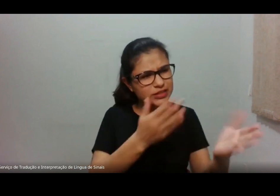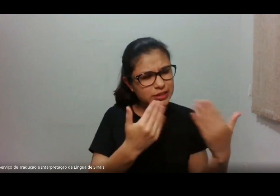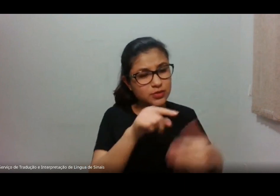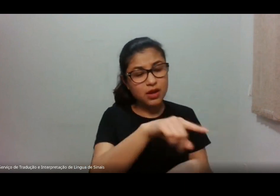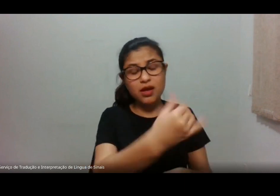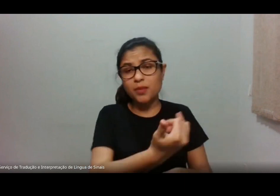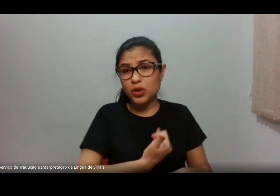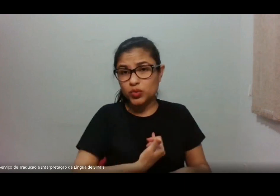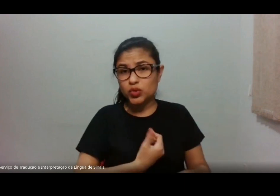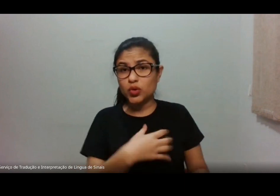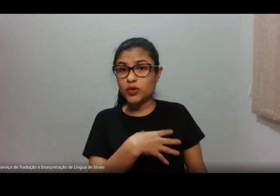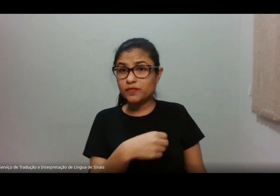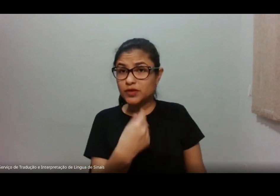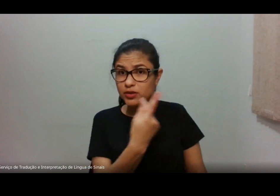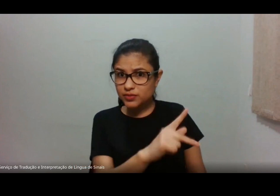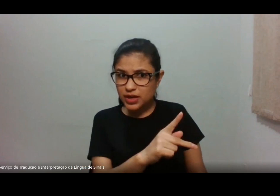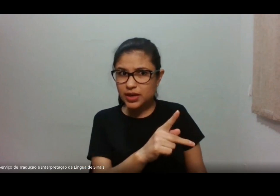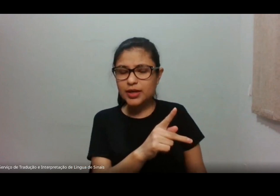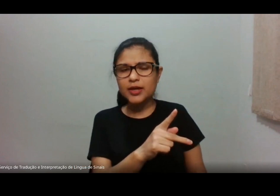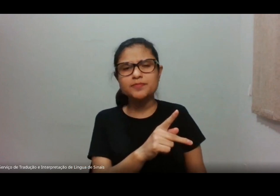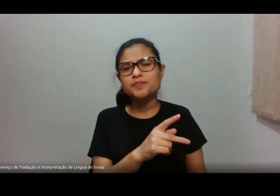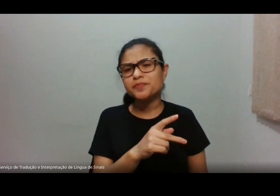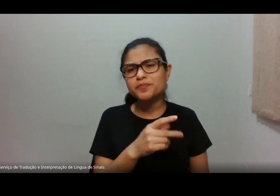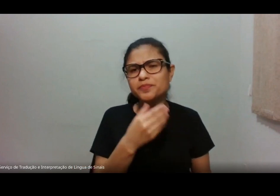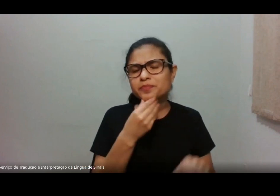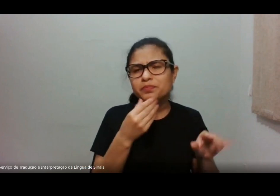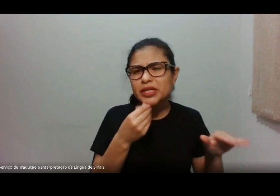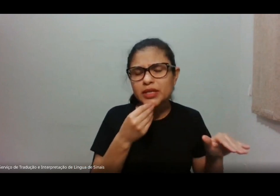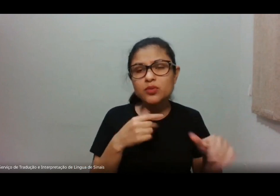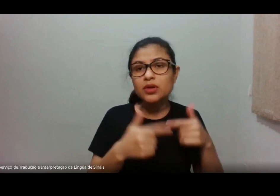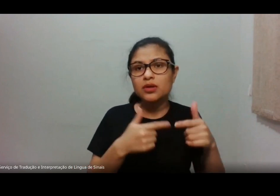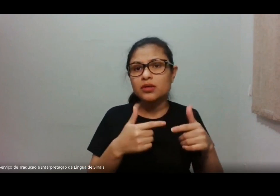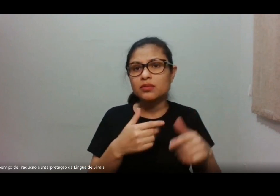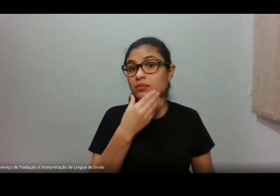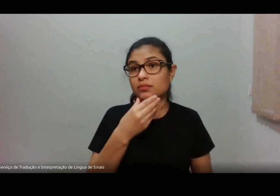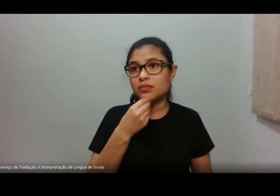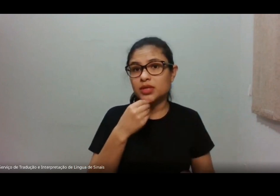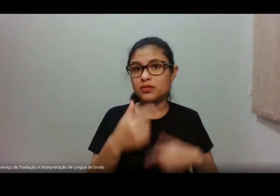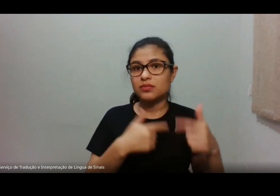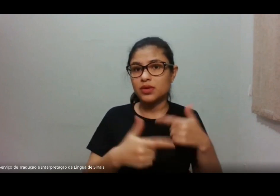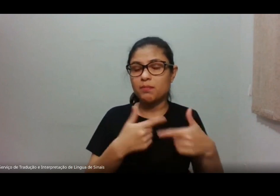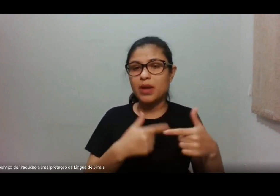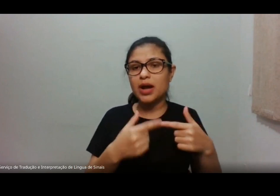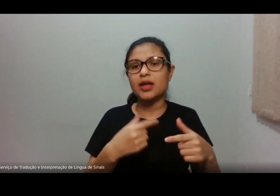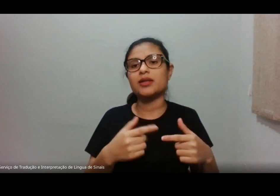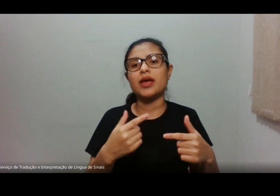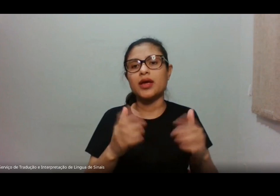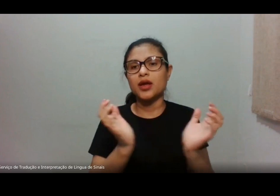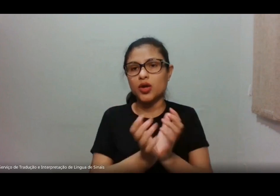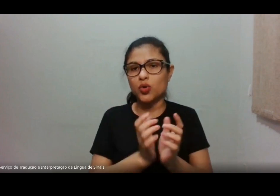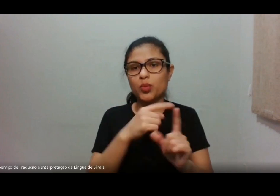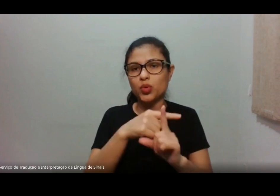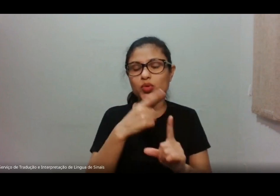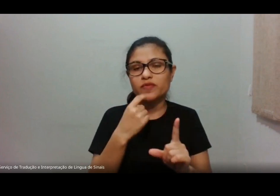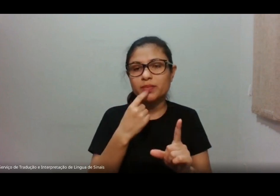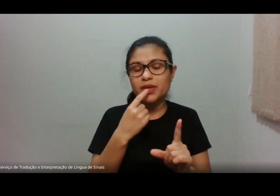Então, ela estava me contando que o filho dela era desses meninos da Cruz Vermelha, quer dizer, com 13 anos,